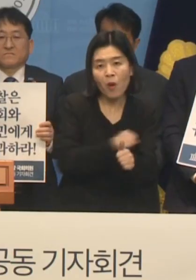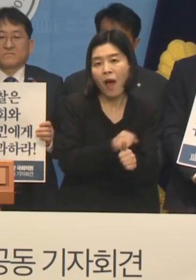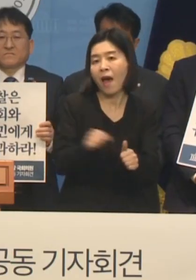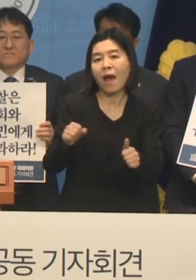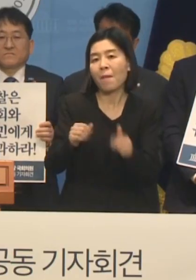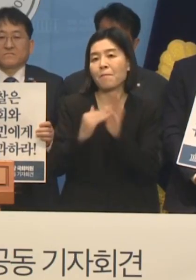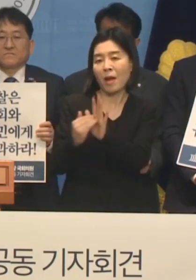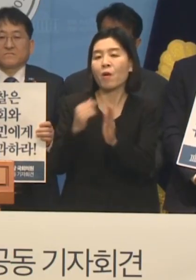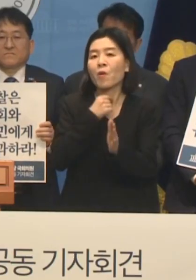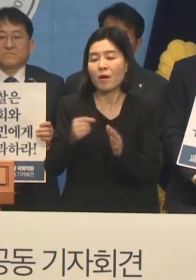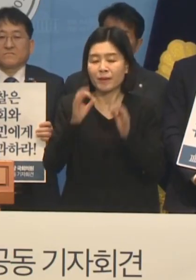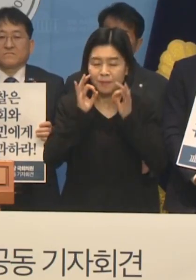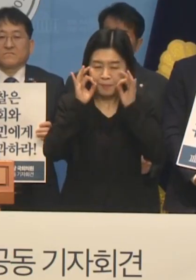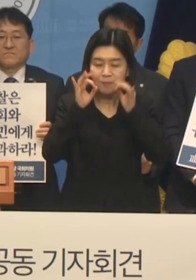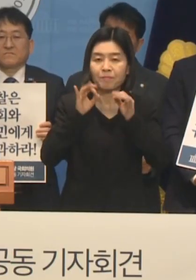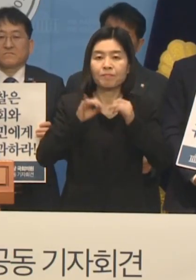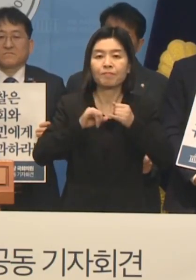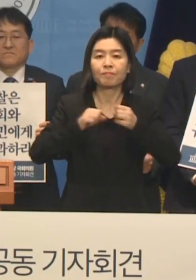싸우겠습니다.